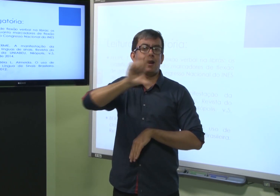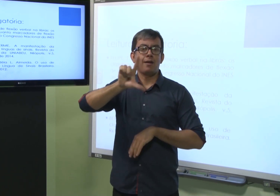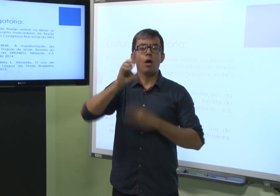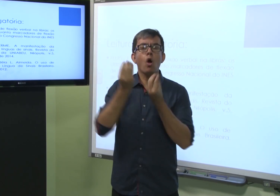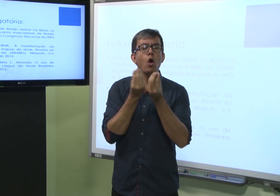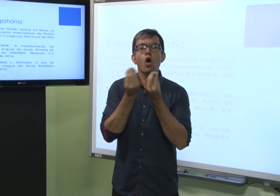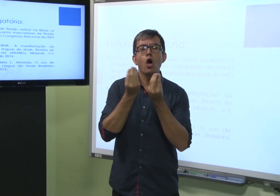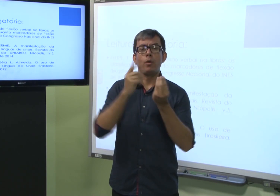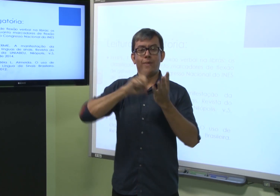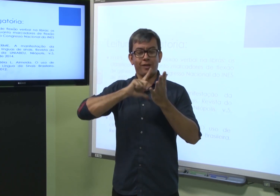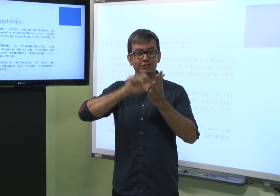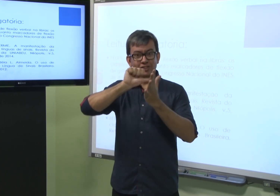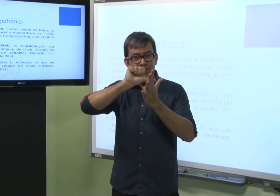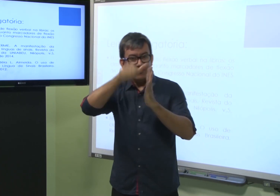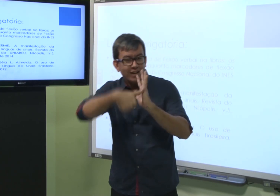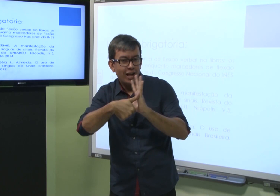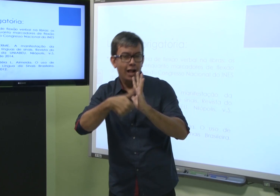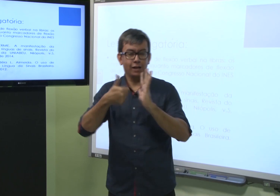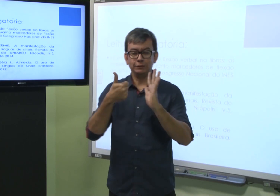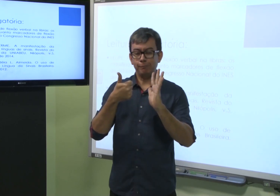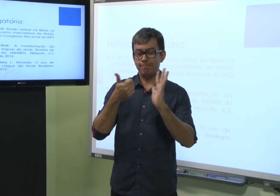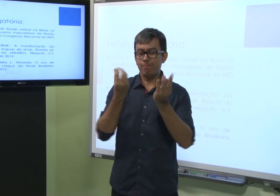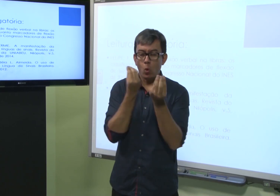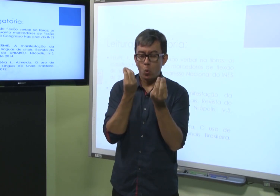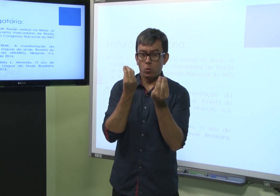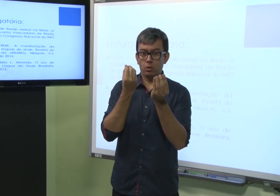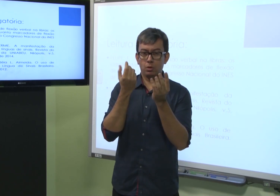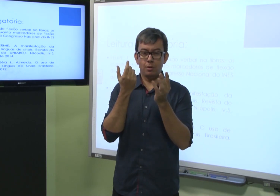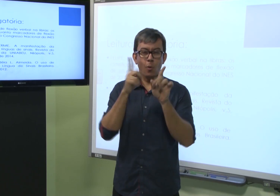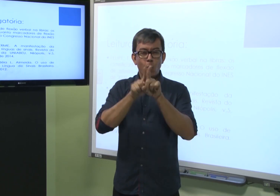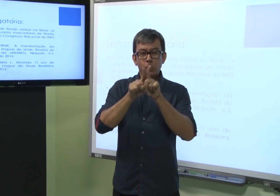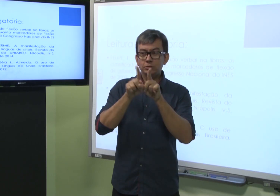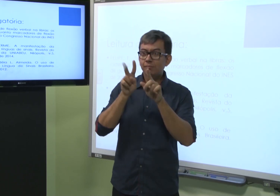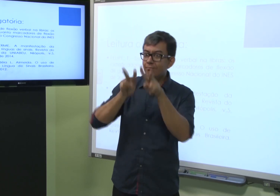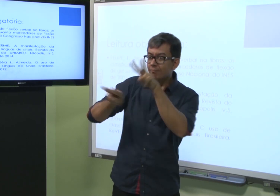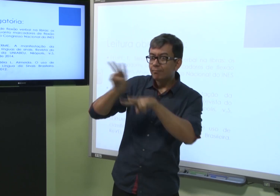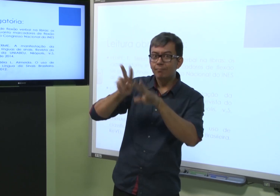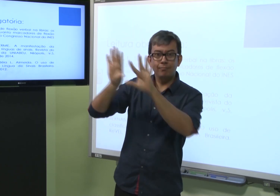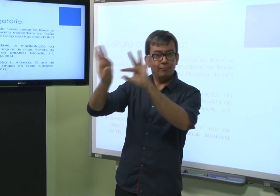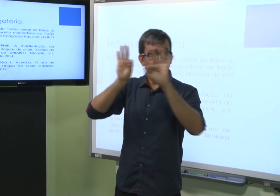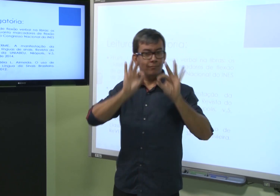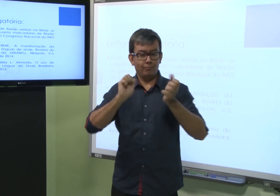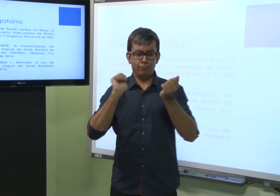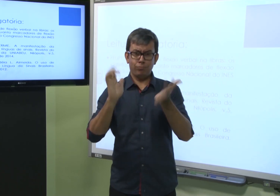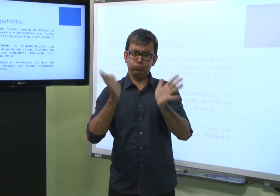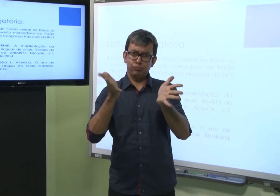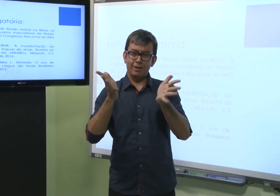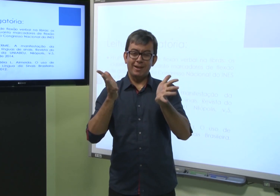sobre o uso de classificadores na língua de sinais, com os parâmetros, como